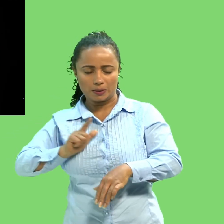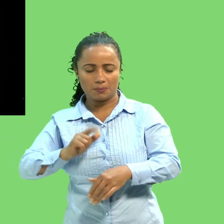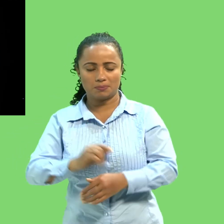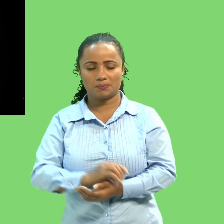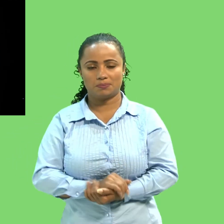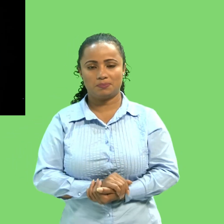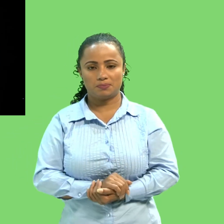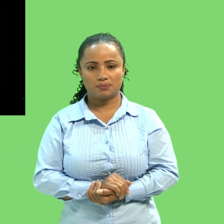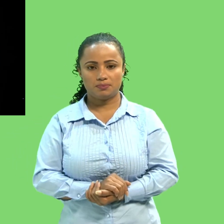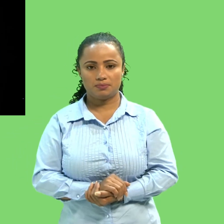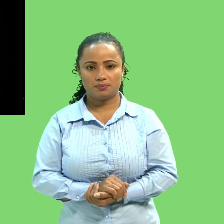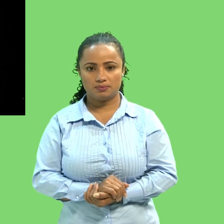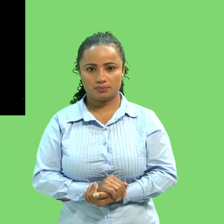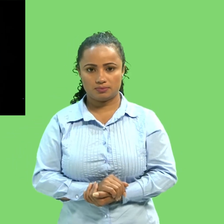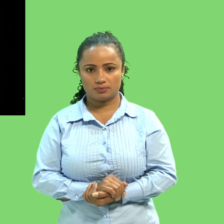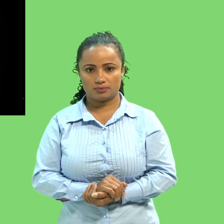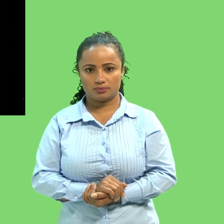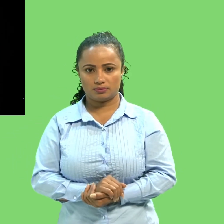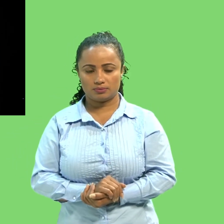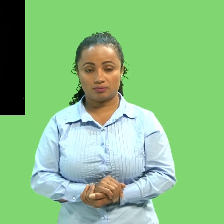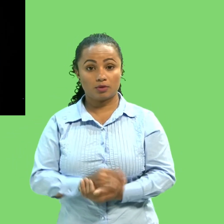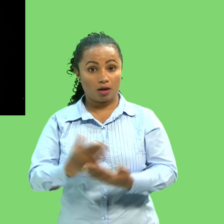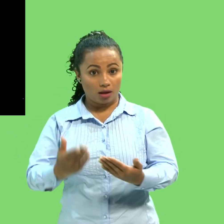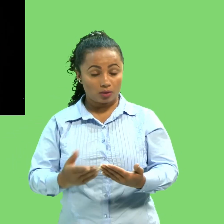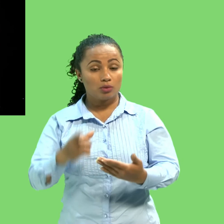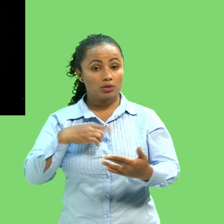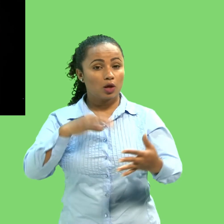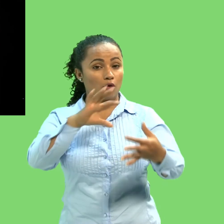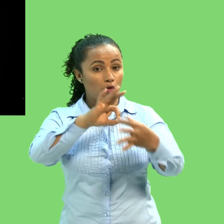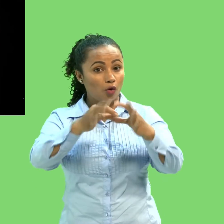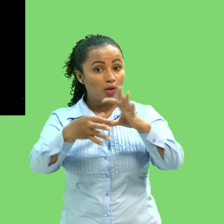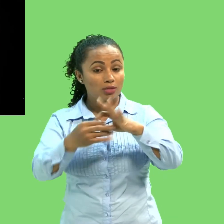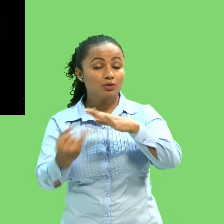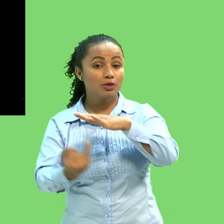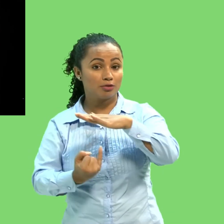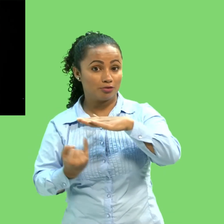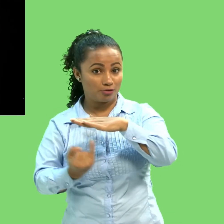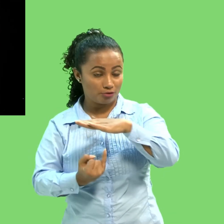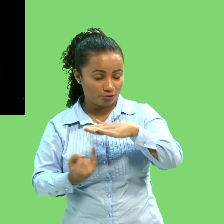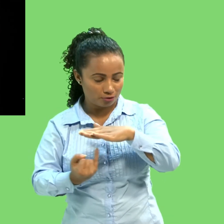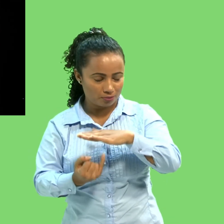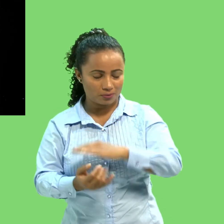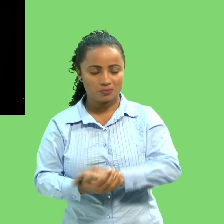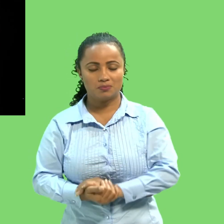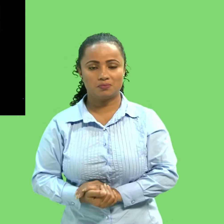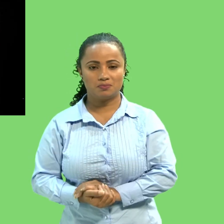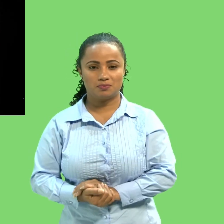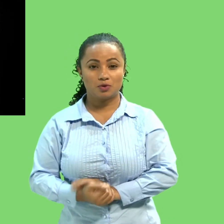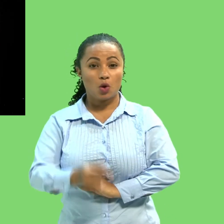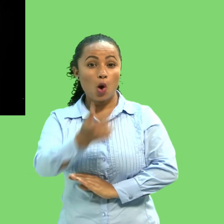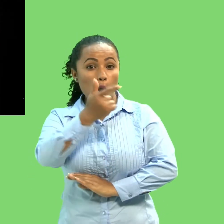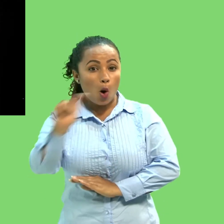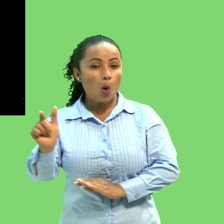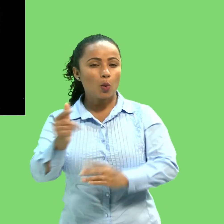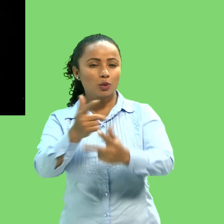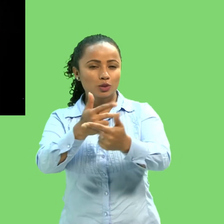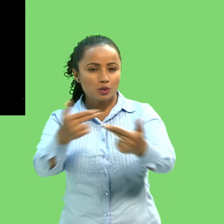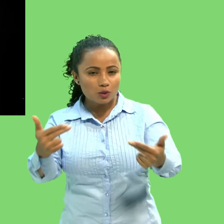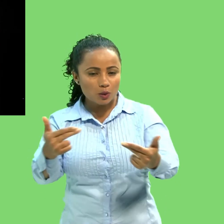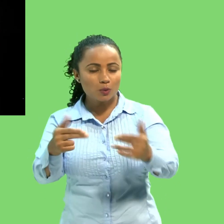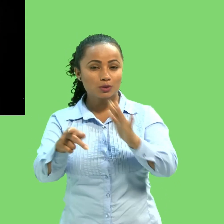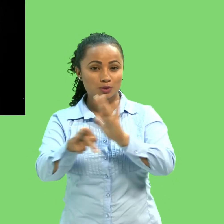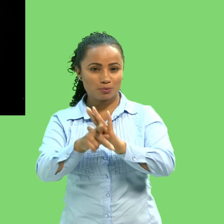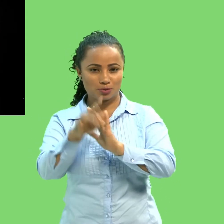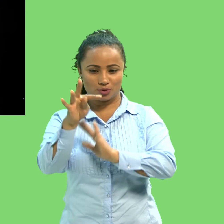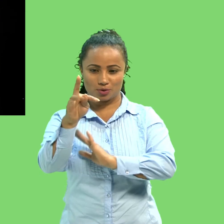Contextos institucionais e informais. Outro ponto ligado à postura transdisciplinar da linguística aplicada é a interação em